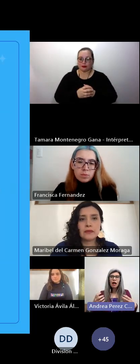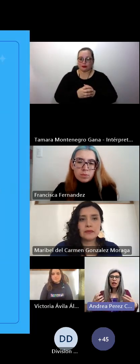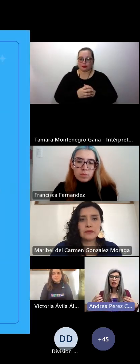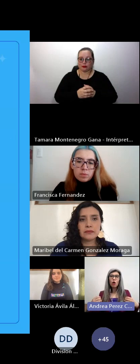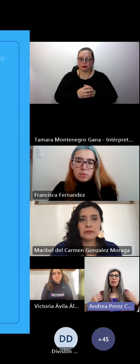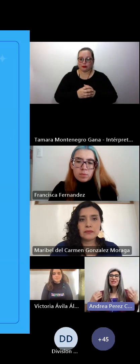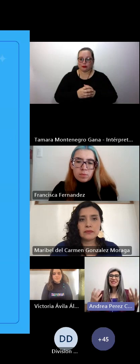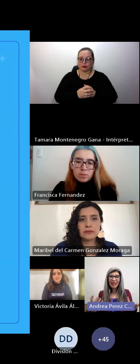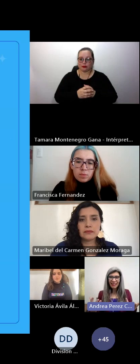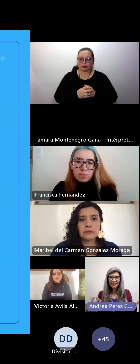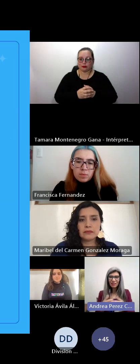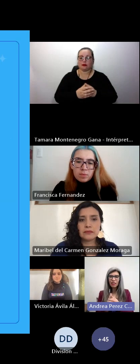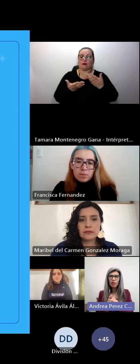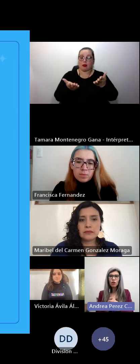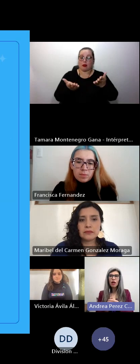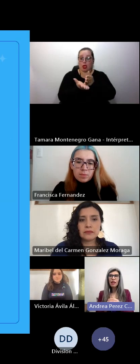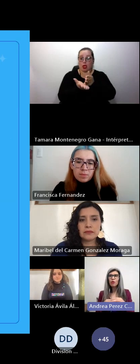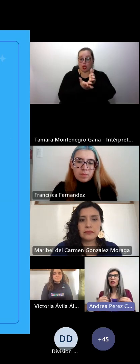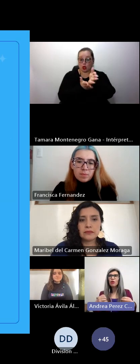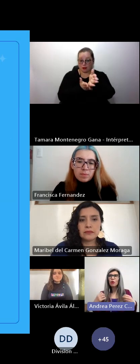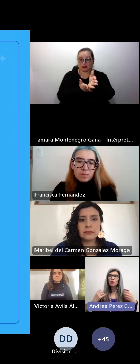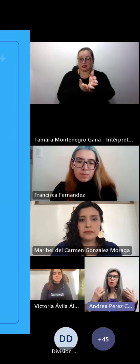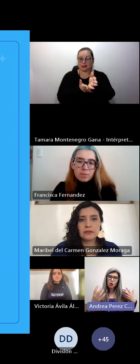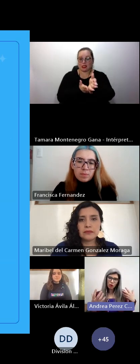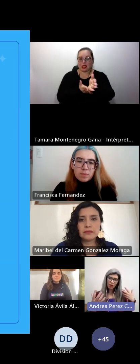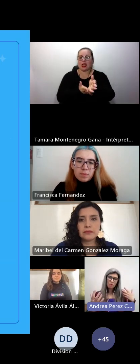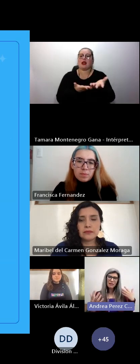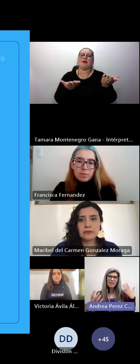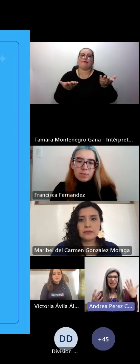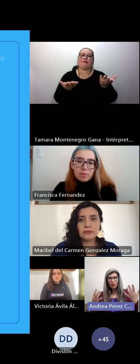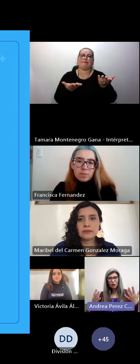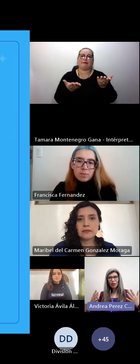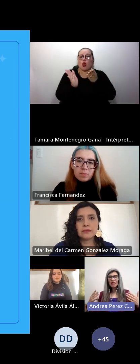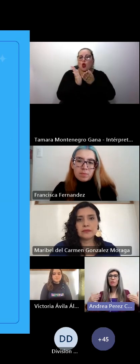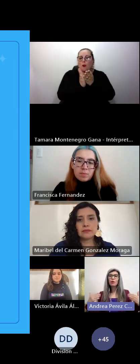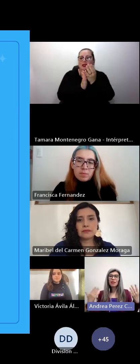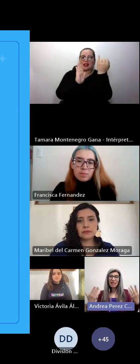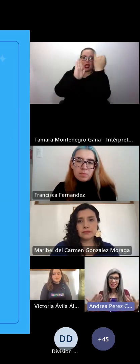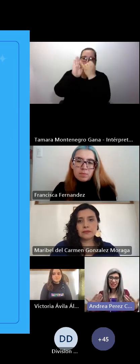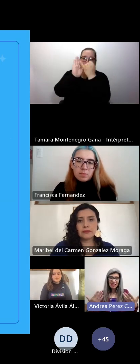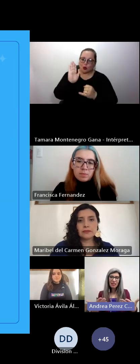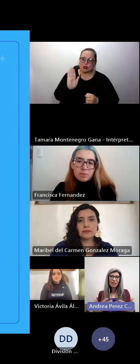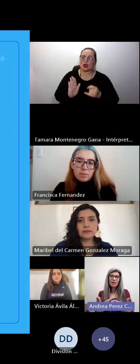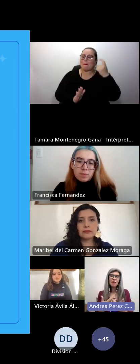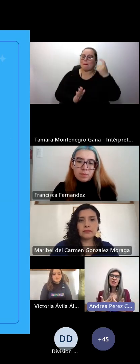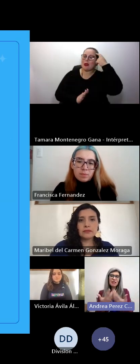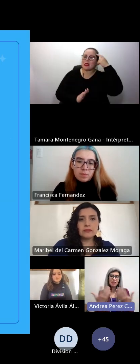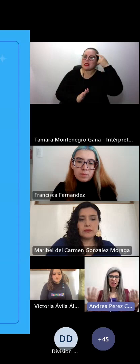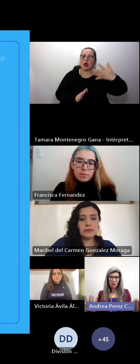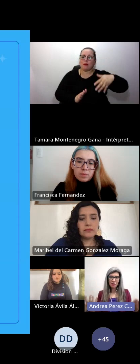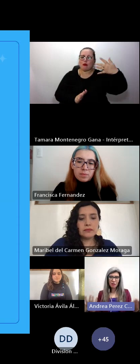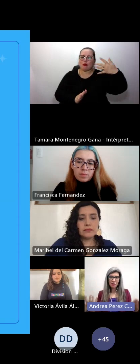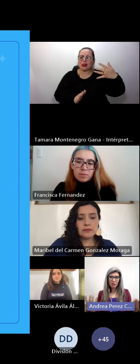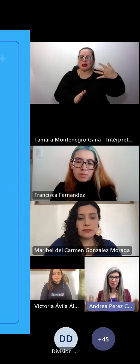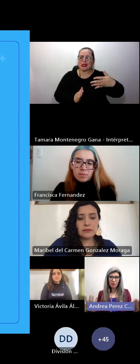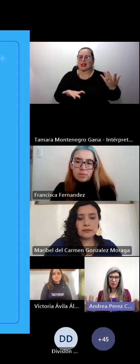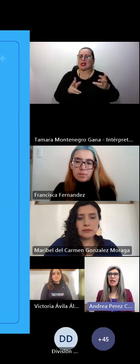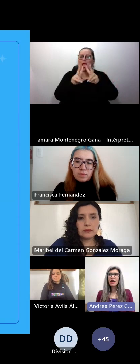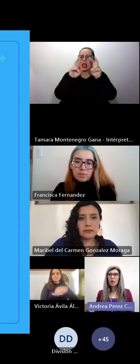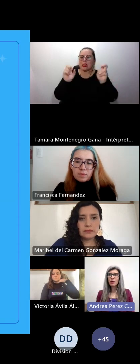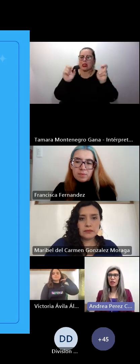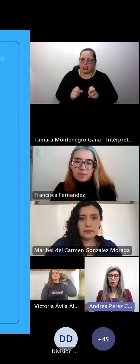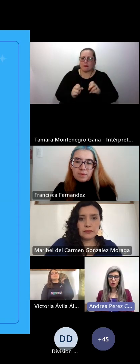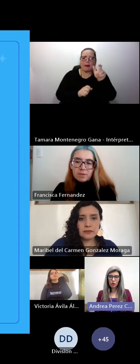vamos a comenzar, ¿no es cierto?, a dar una introducción pensando en la importancia que tienen la presencia de personas